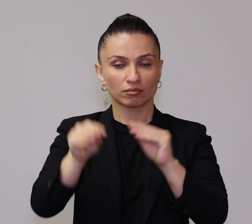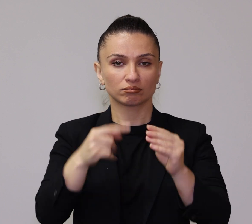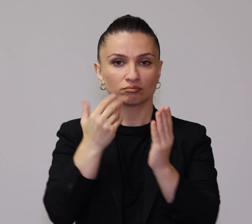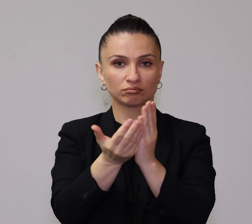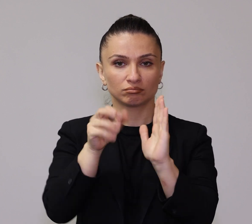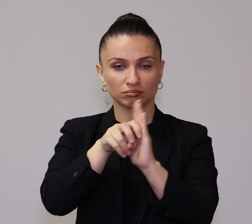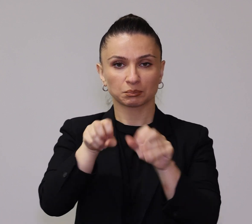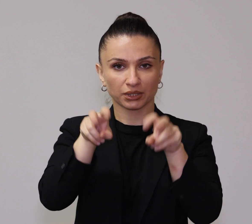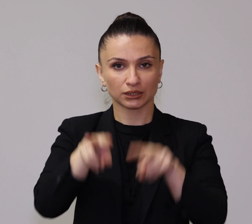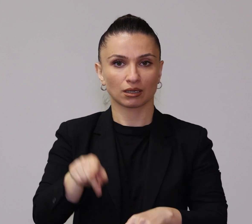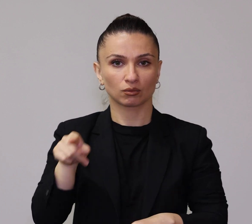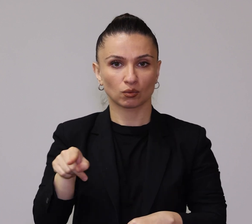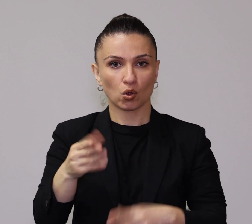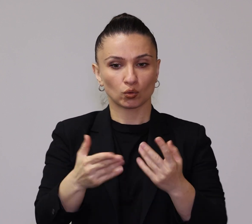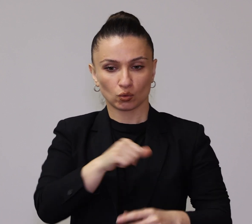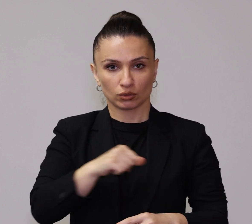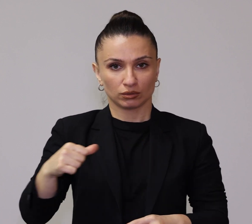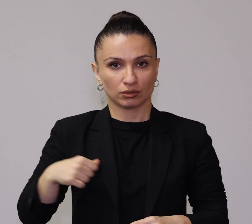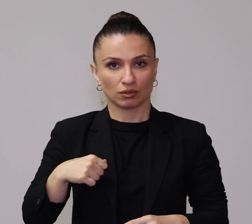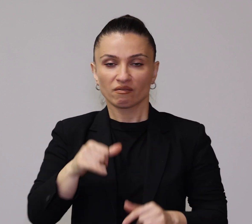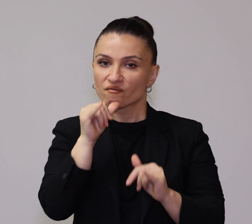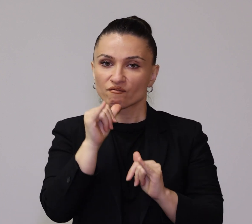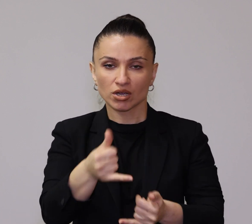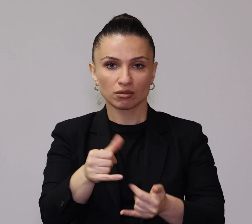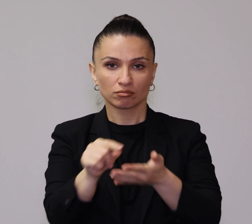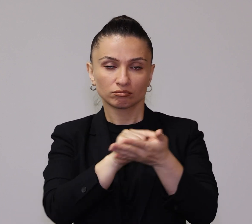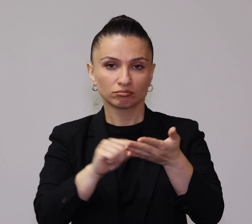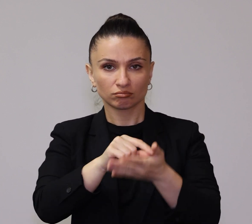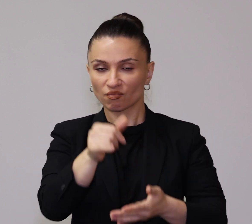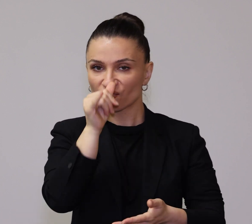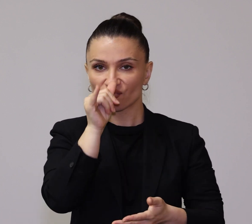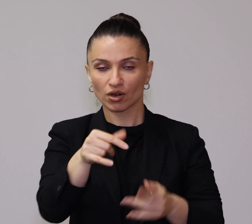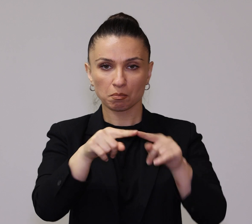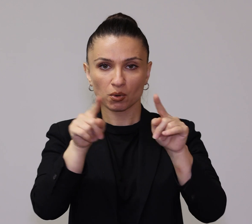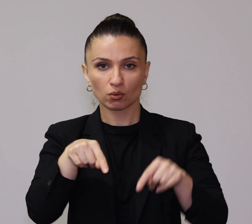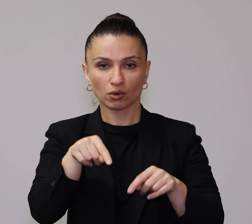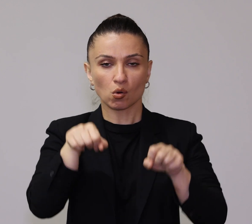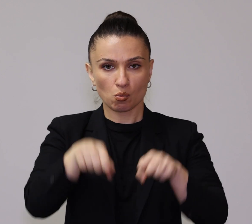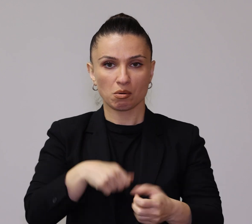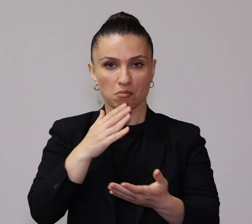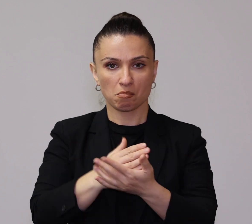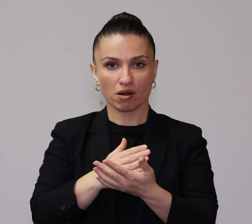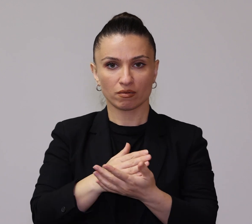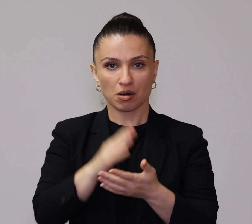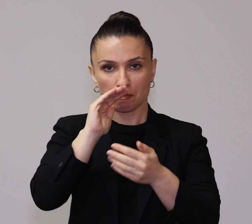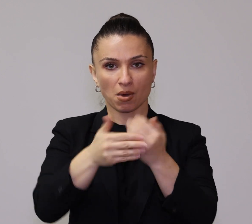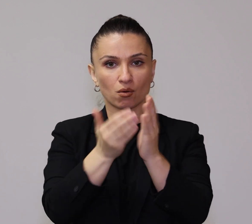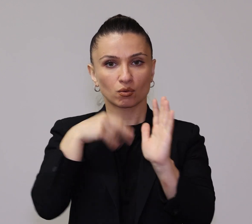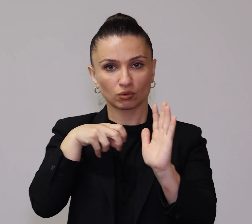მიცემის კაბინა. თუ დამოუკიდებლად არ შეგიძლიათ შეავსოთ საარჩევნო ბიულეტენი, უფლება გაქვთ ფარული კენჭისყრის